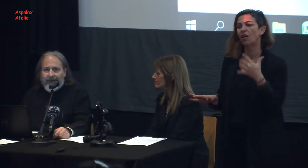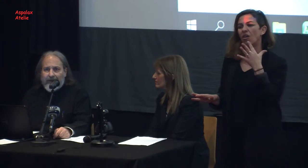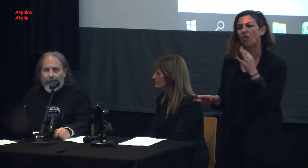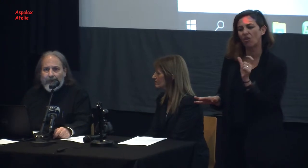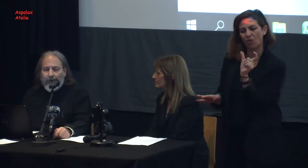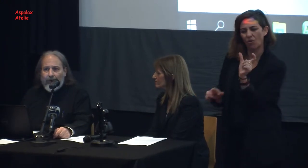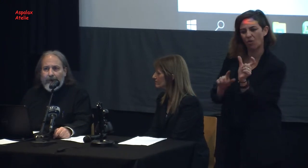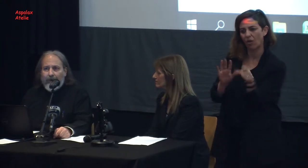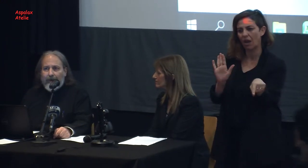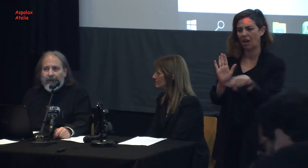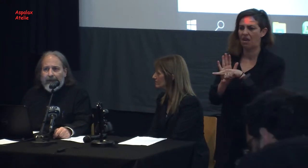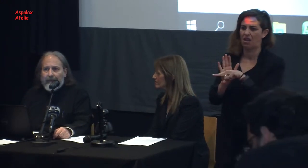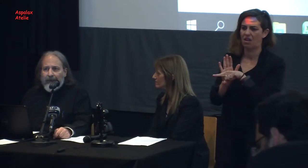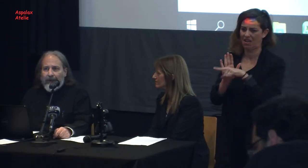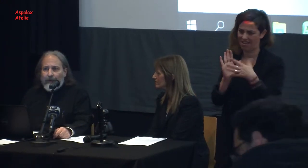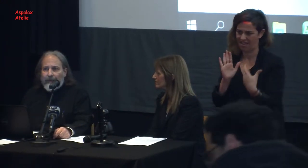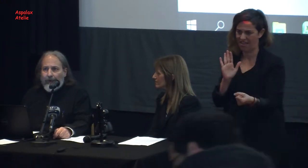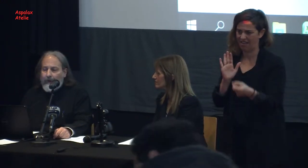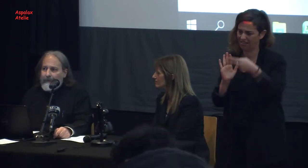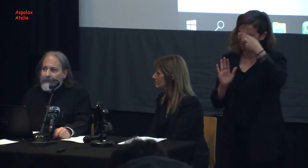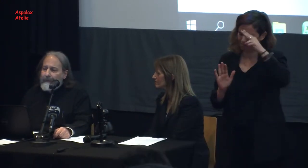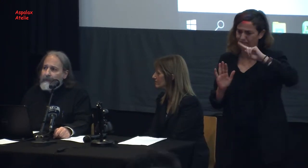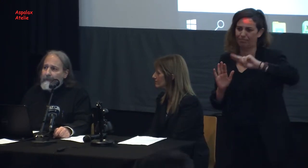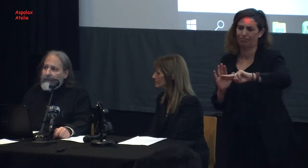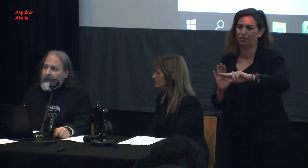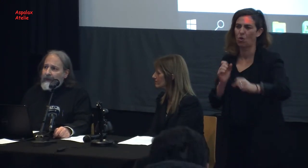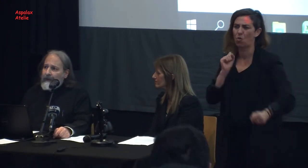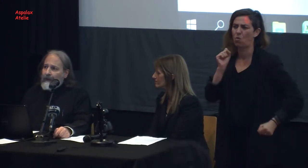πάρει άσχημο μητρό, ποινικό μητρό.